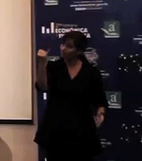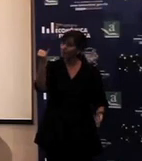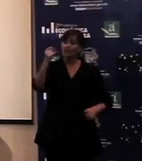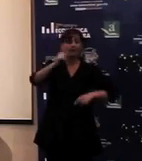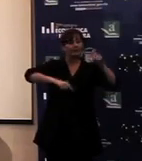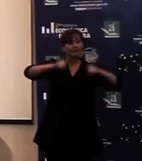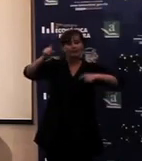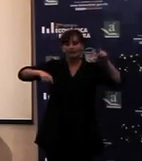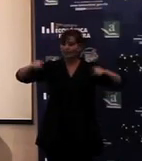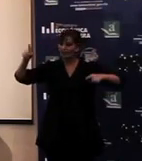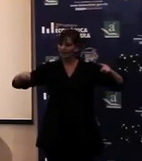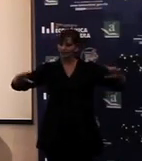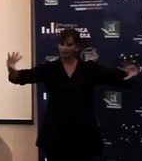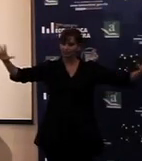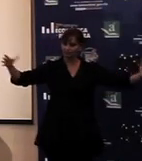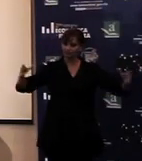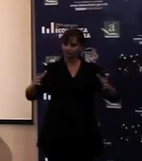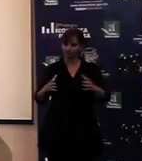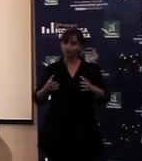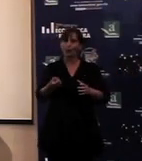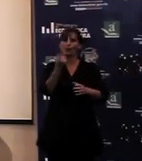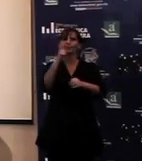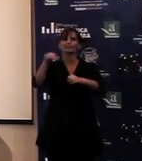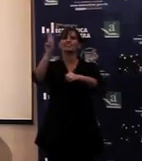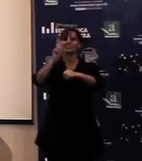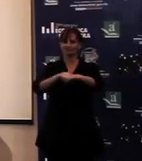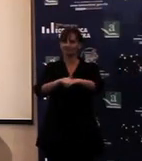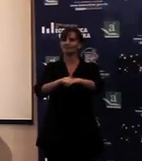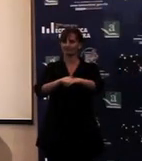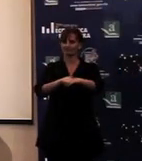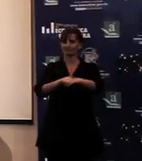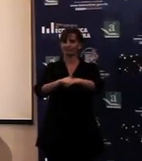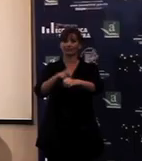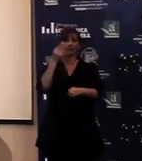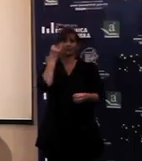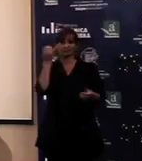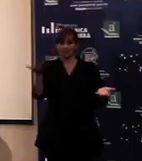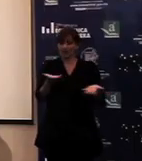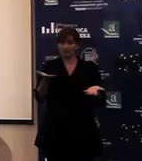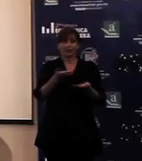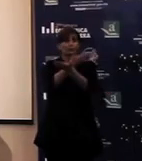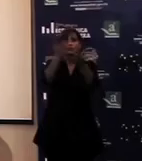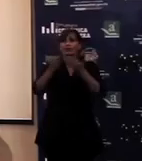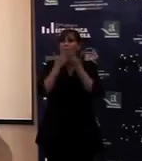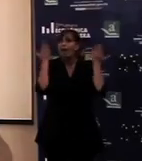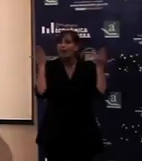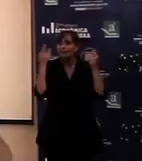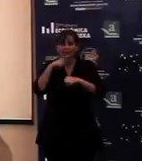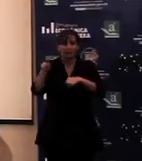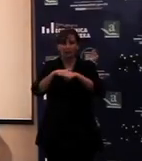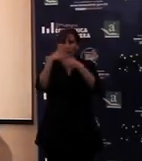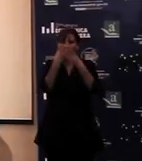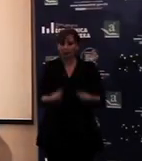diversidad es que se conforman las naciones. Por lo tanto, no fuéramos nación si ustedes no existieran. En ese